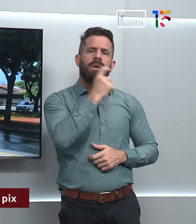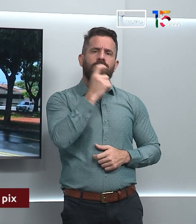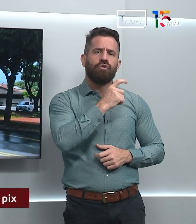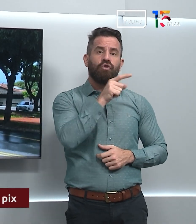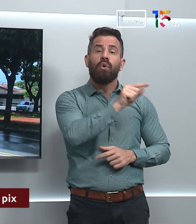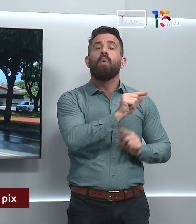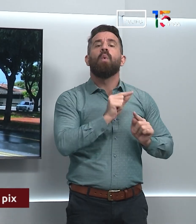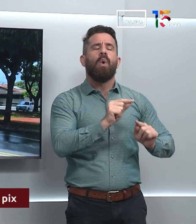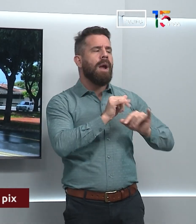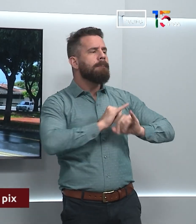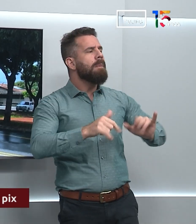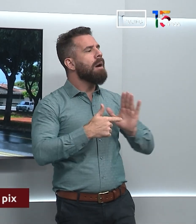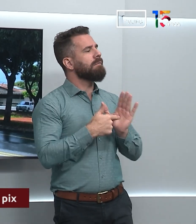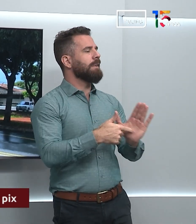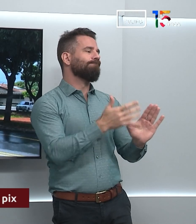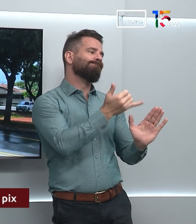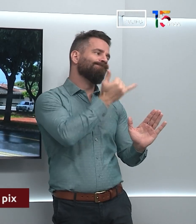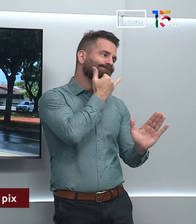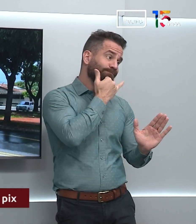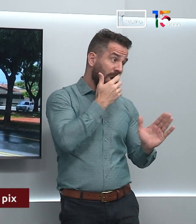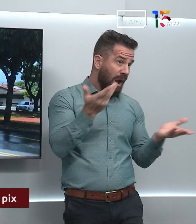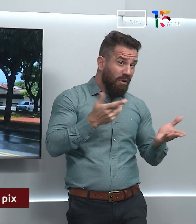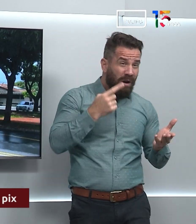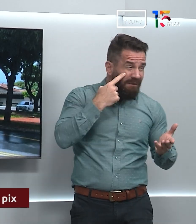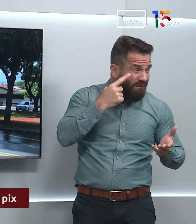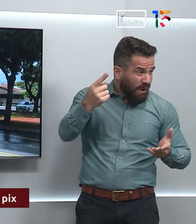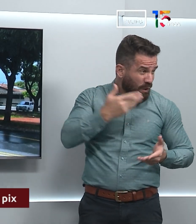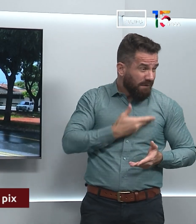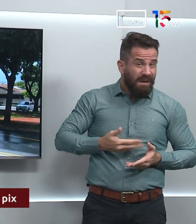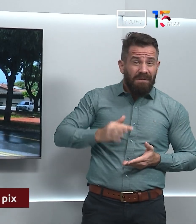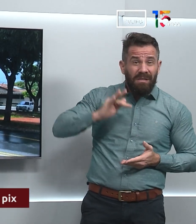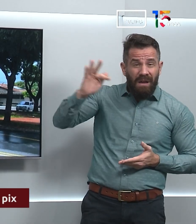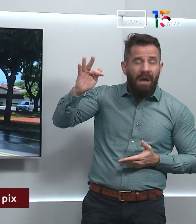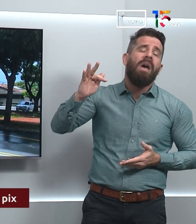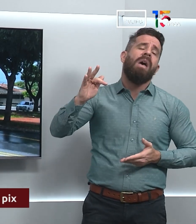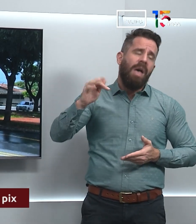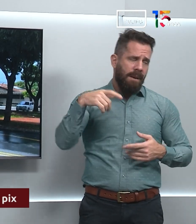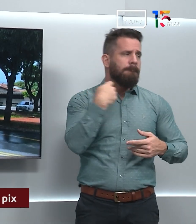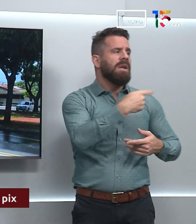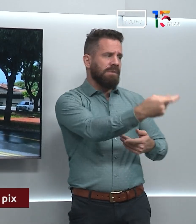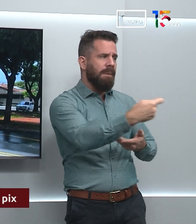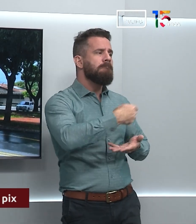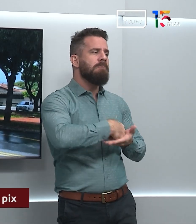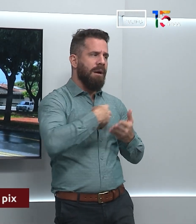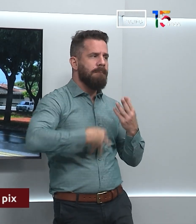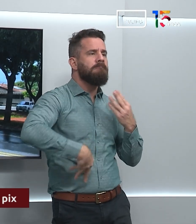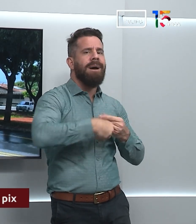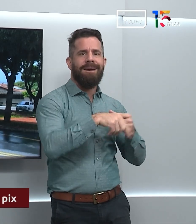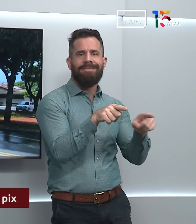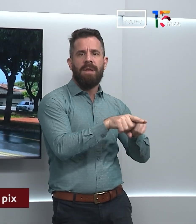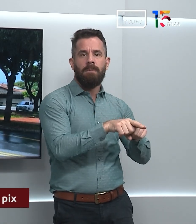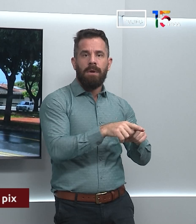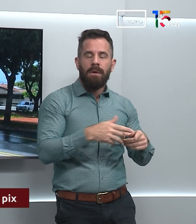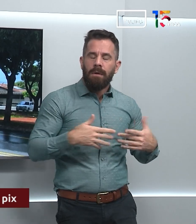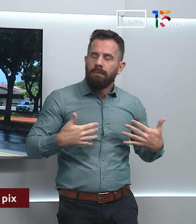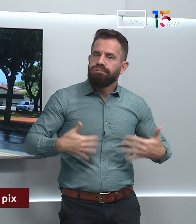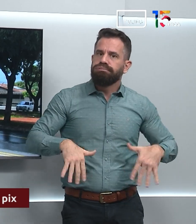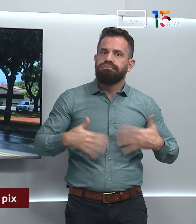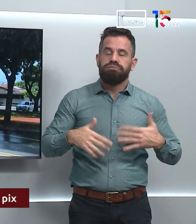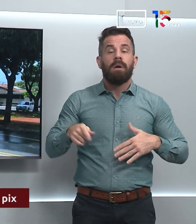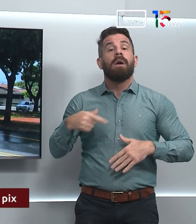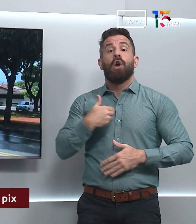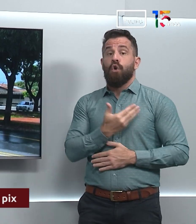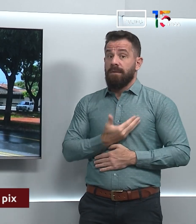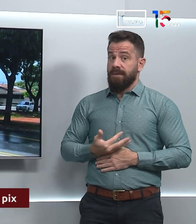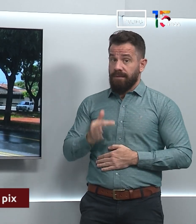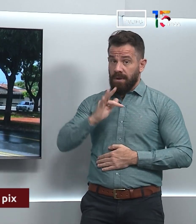pagar essa taxa. O governo federal disse que vai soltar também um documento proibindo que estabelecimentos cobrem essa